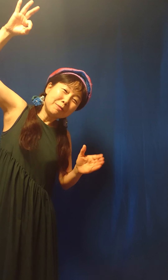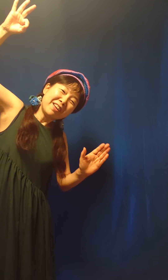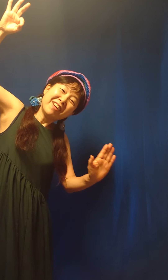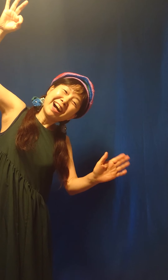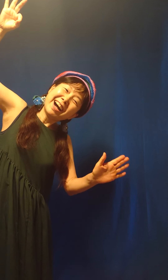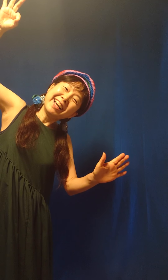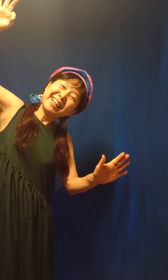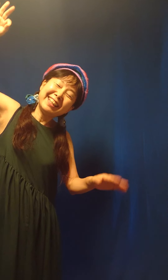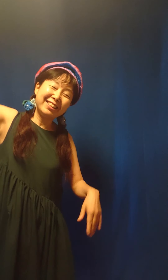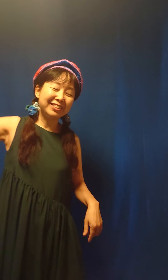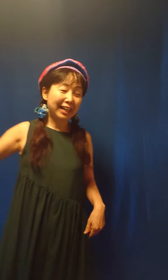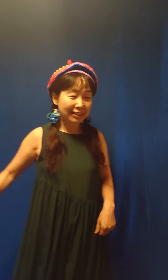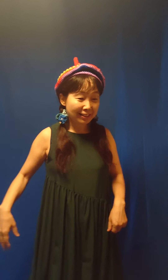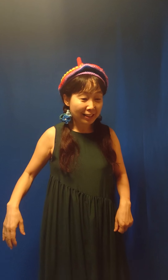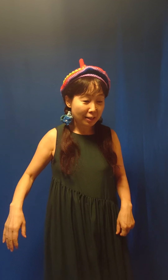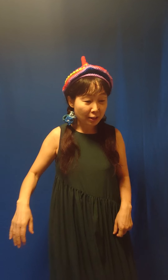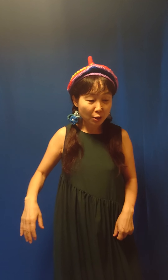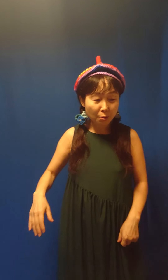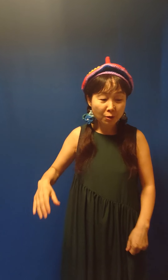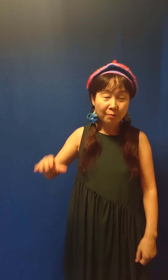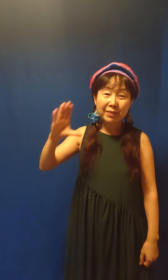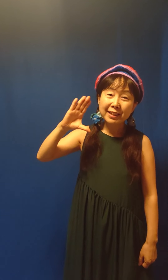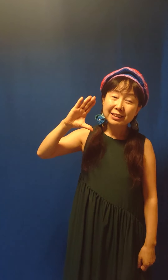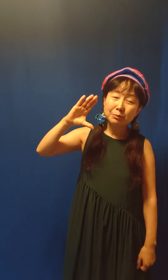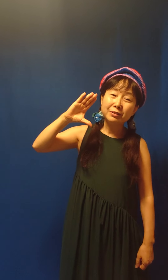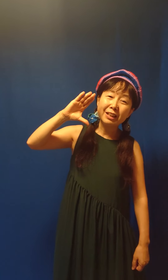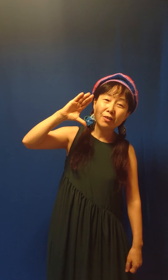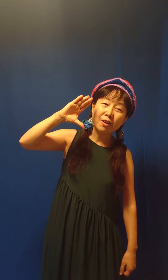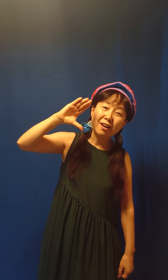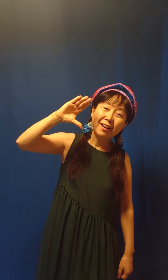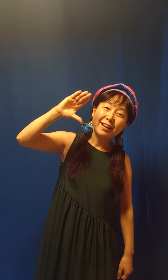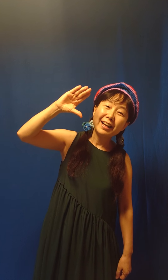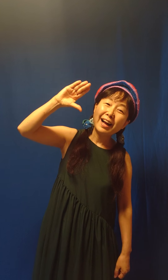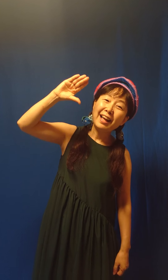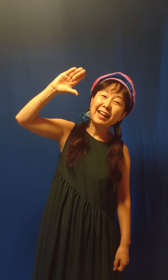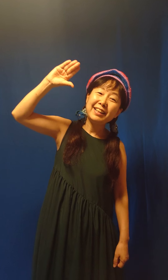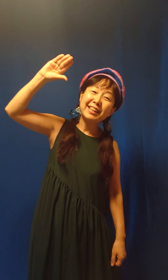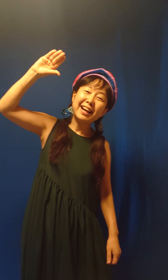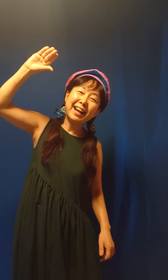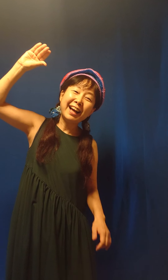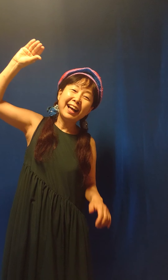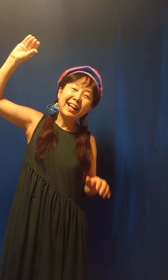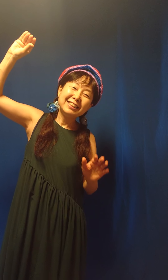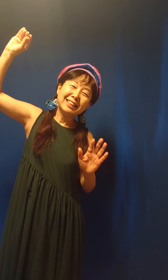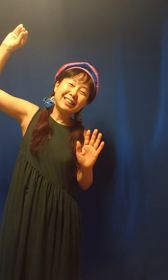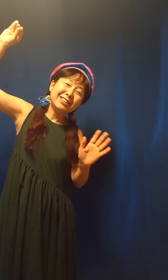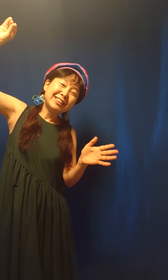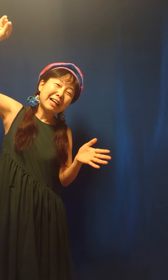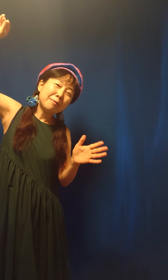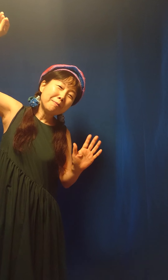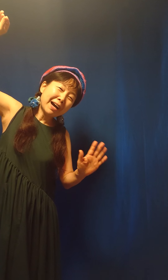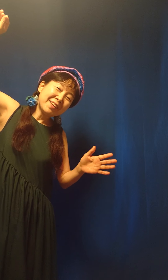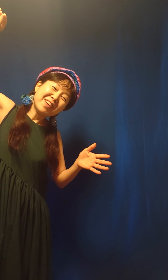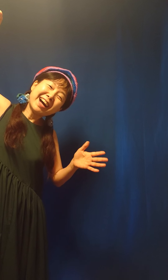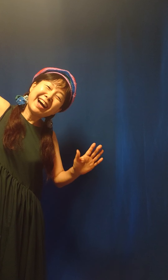バイバイっていう感じなんですけども、自分がこう帰りながら、地球さんバイバ